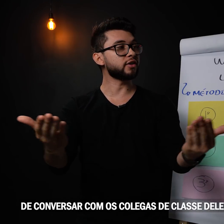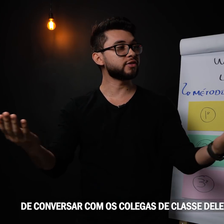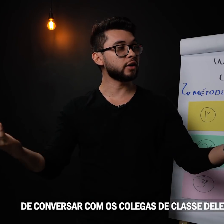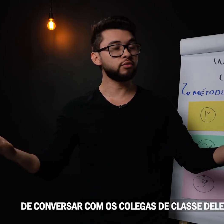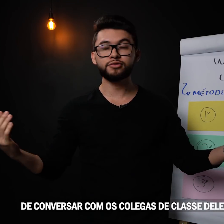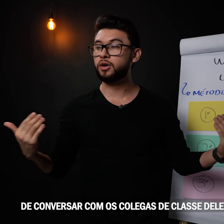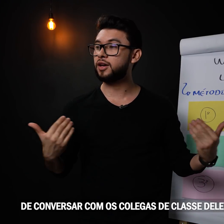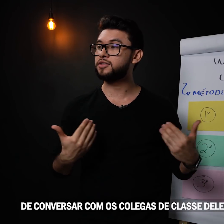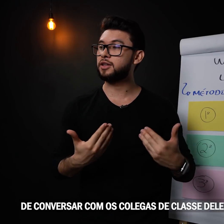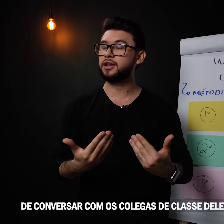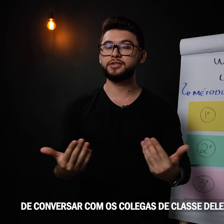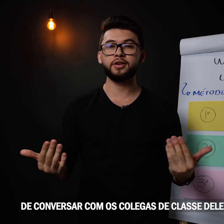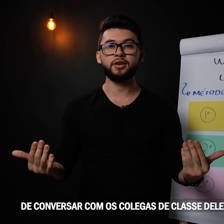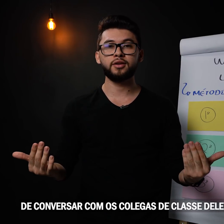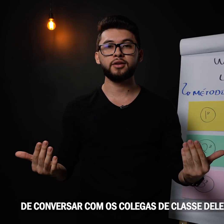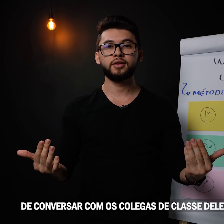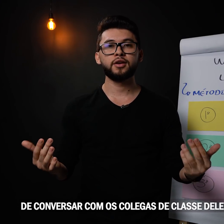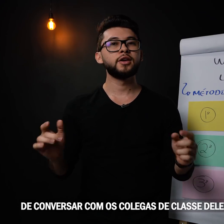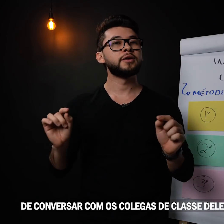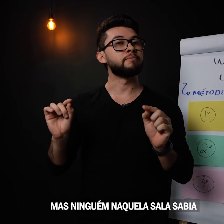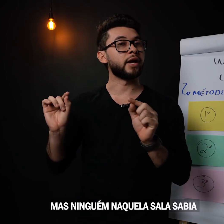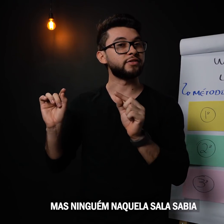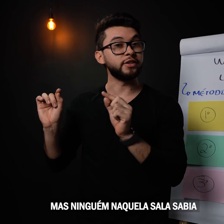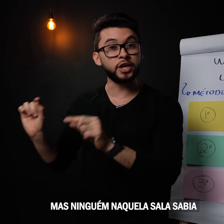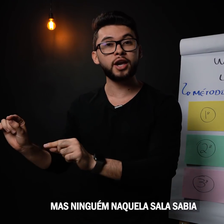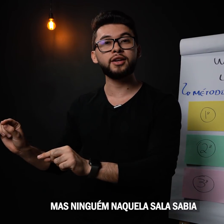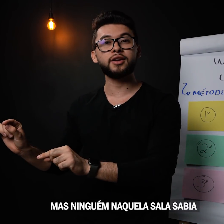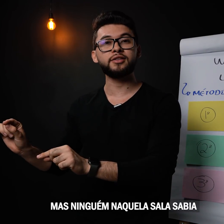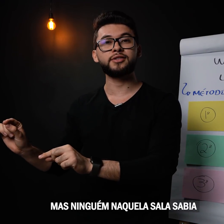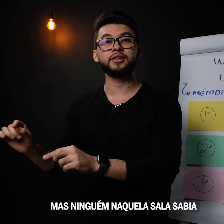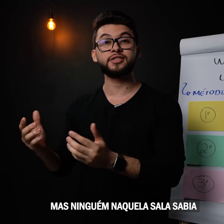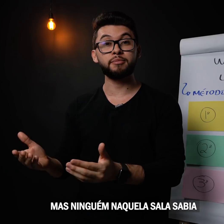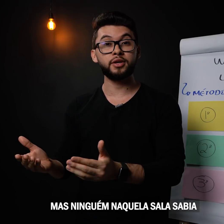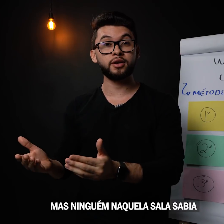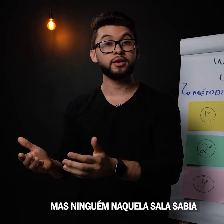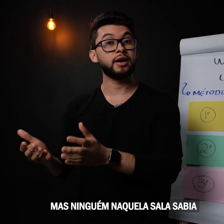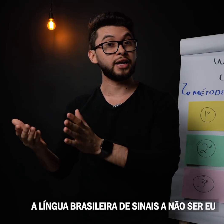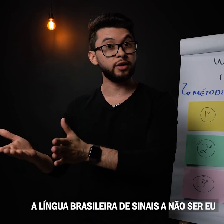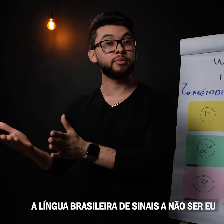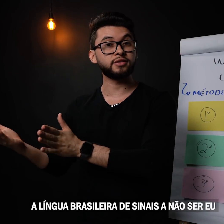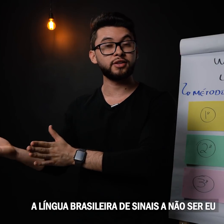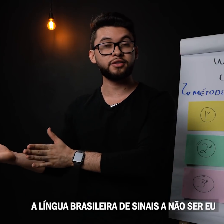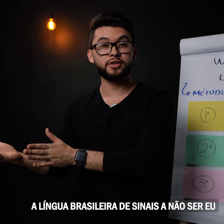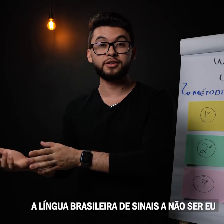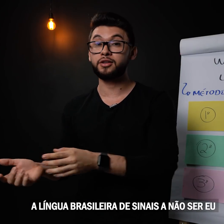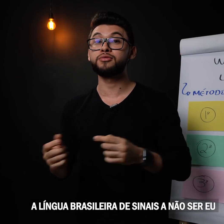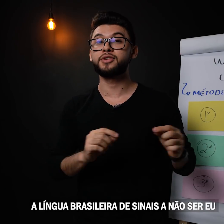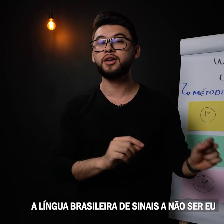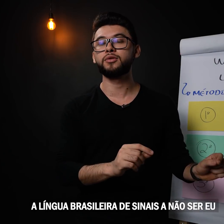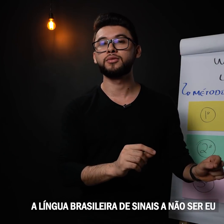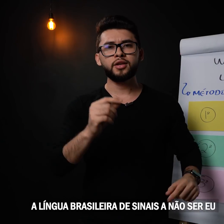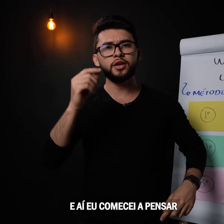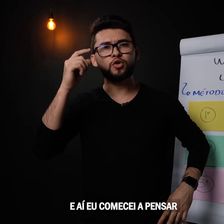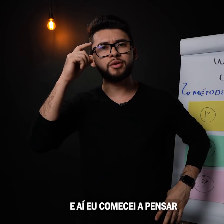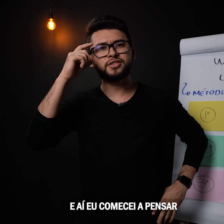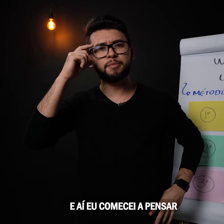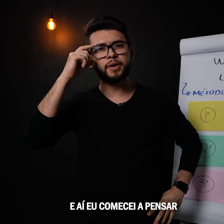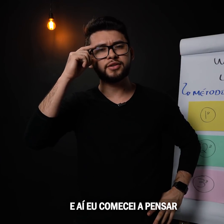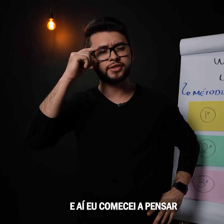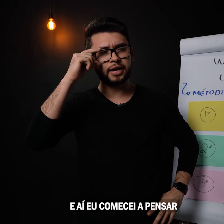conversar com os colegas de classe dele. Mas ninguém naquela sala sabia a língua brasileira de sinais a não ser eu. E aí eu comecei a